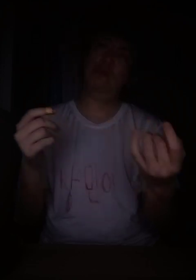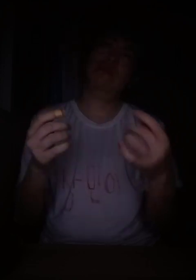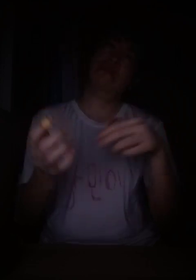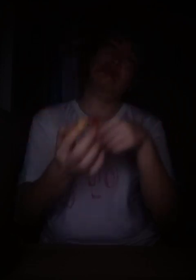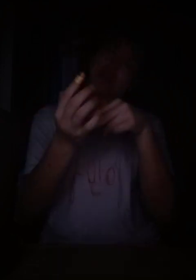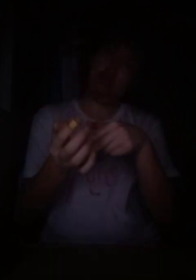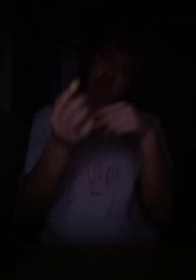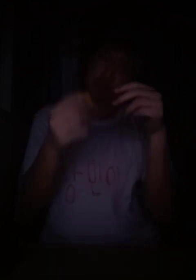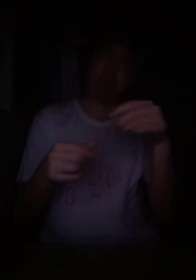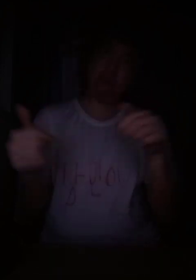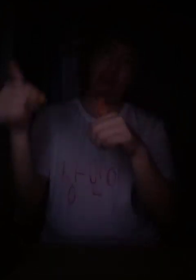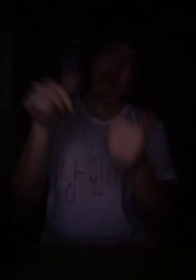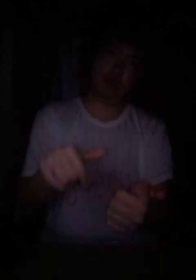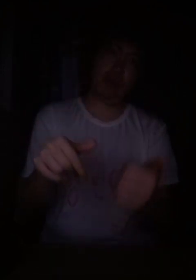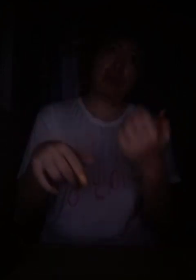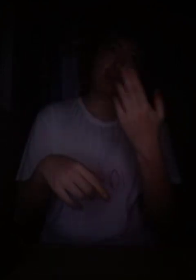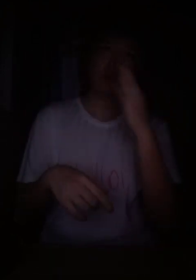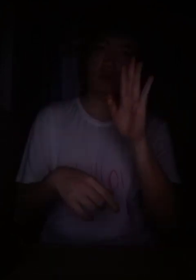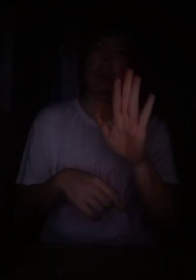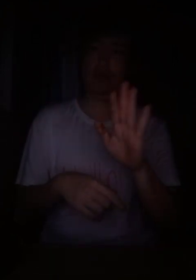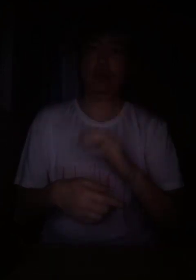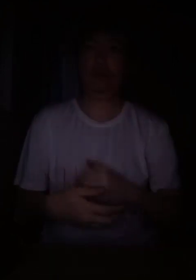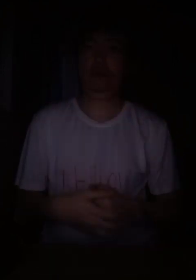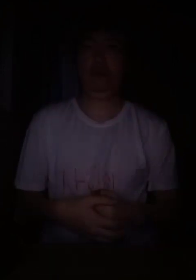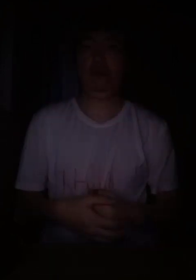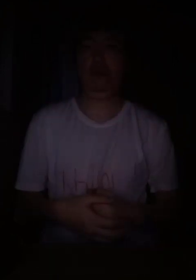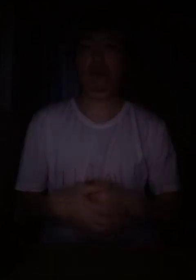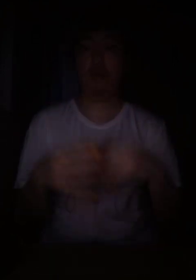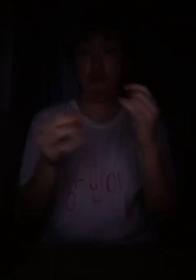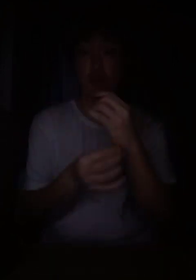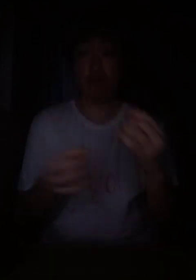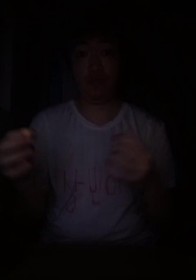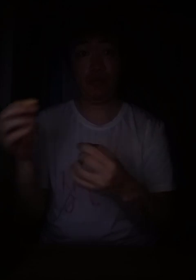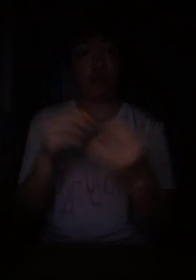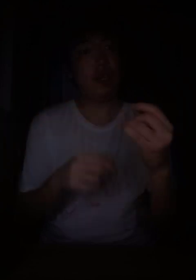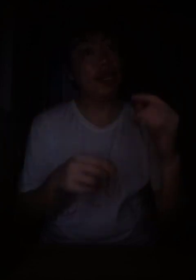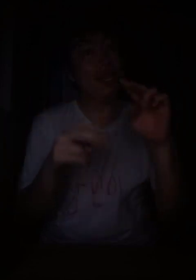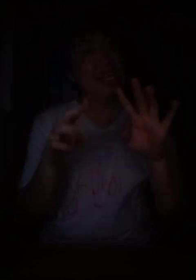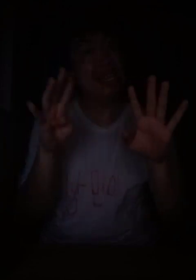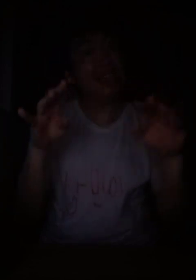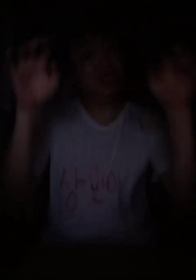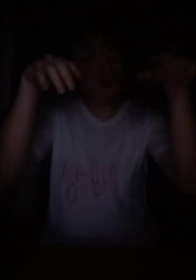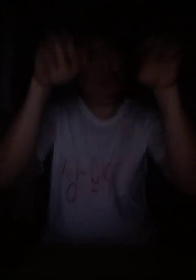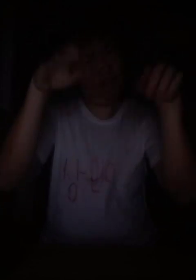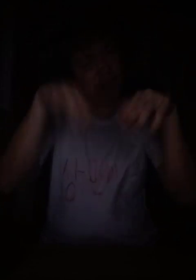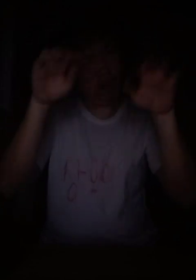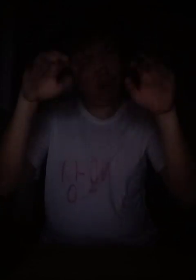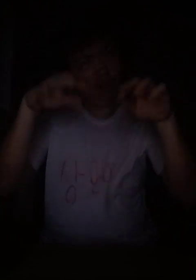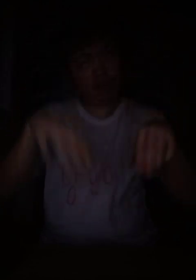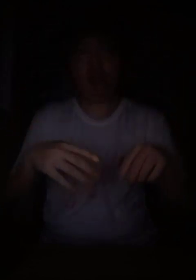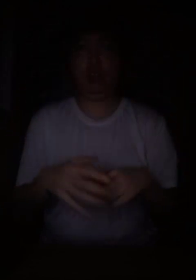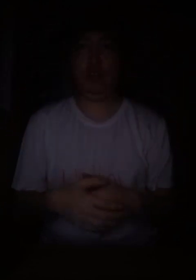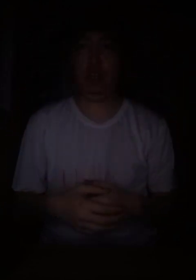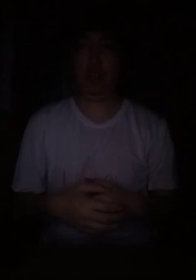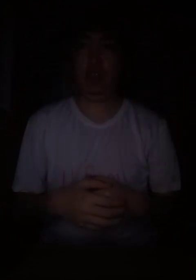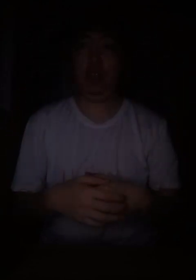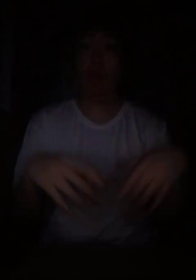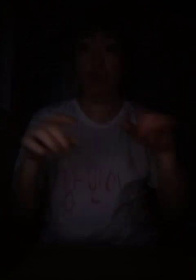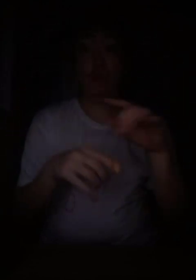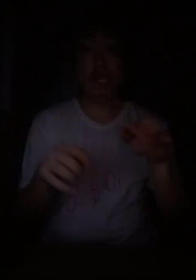안에서 숨진 남성을 발견했습니다. 당시 논산에 시간당 90mm 넘는 폭우가 쏟아졌고 오피스텔 지하